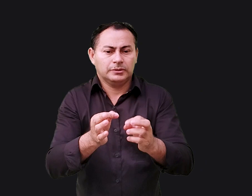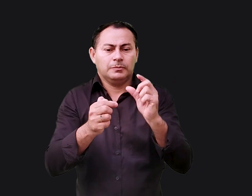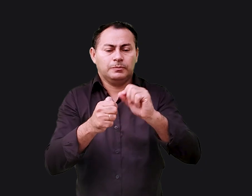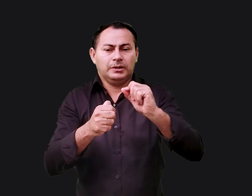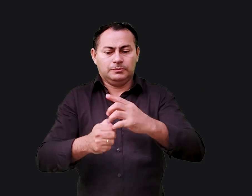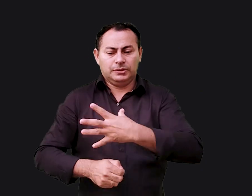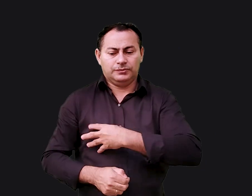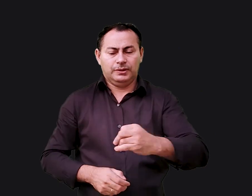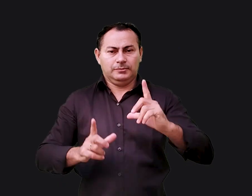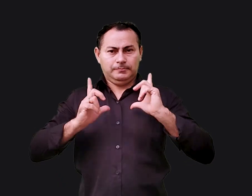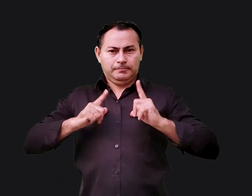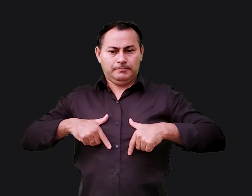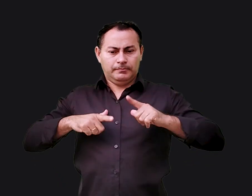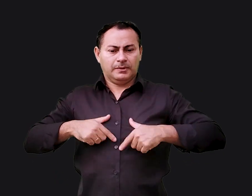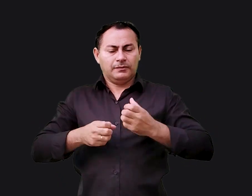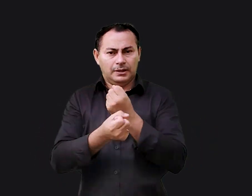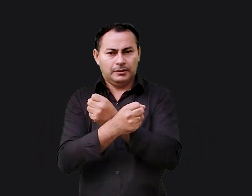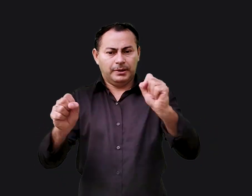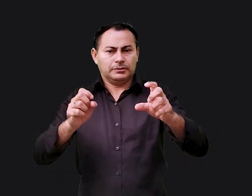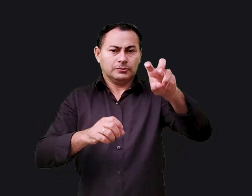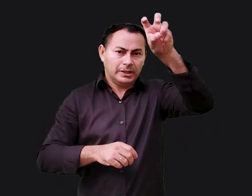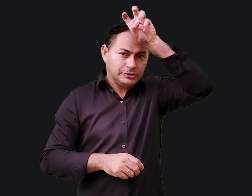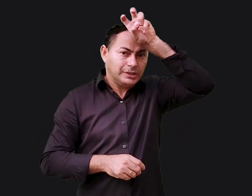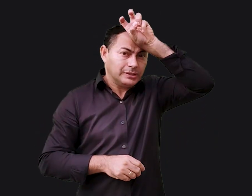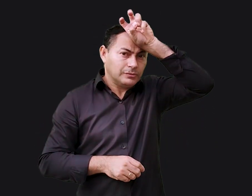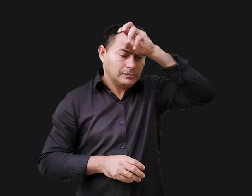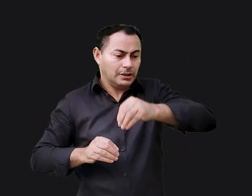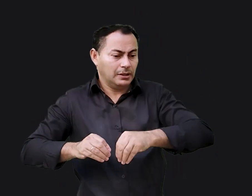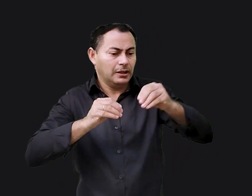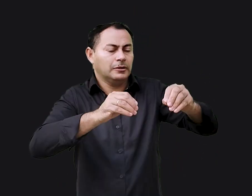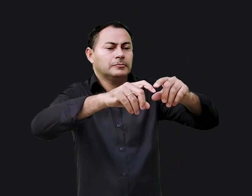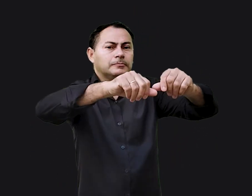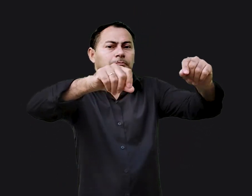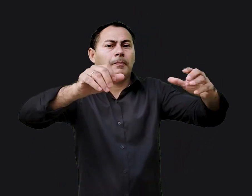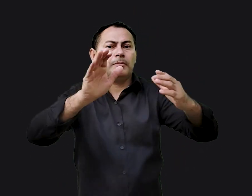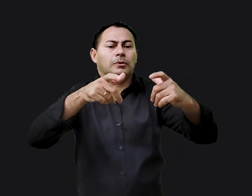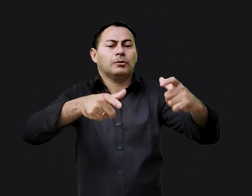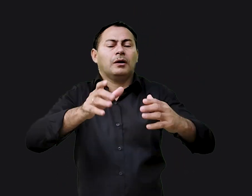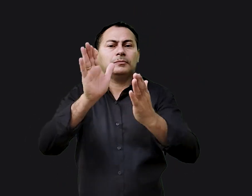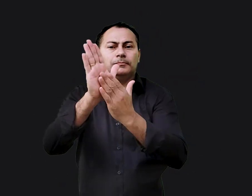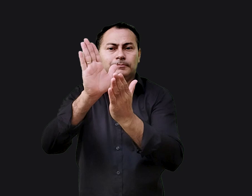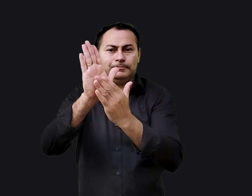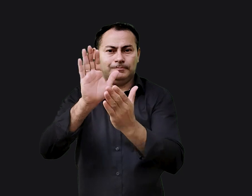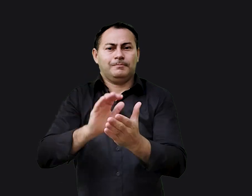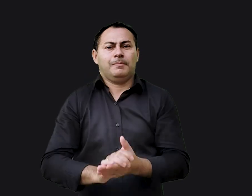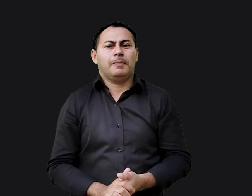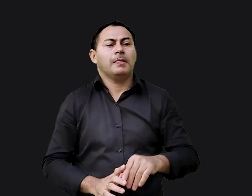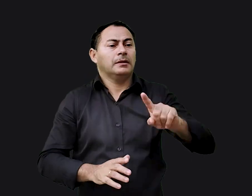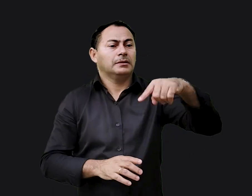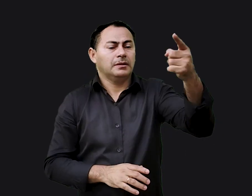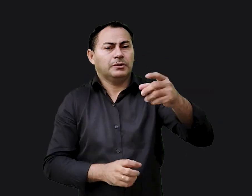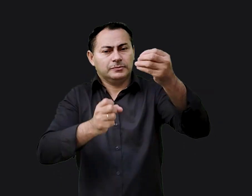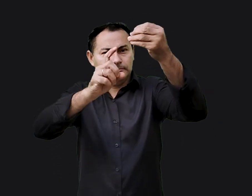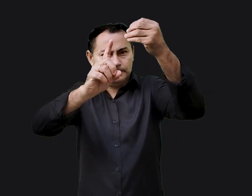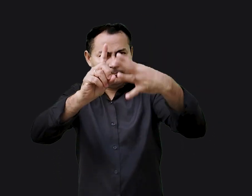caminho justo como fez com os filhos de Israel que foram libertos do Egito e levados para a terra prometida depois